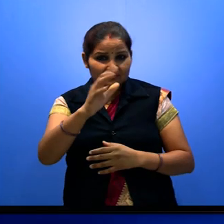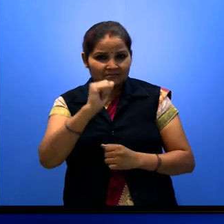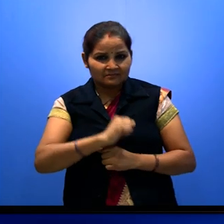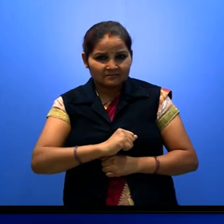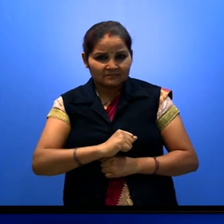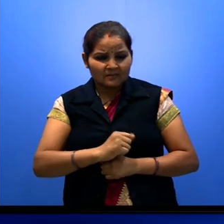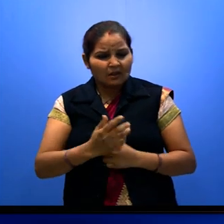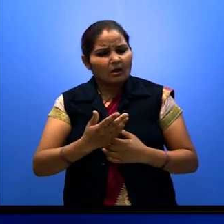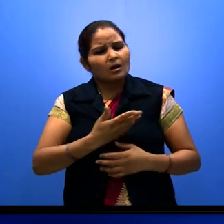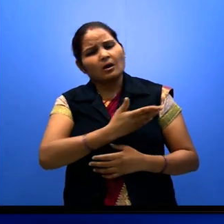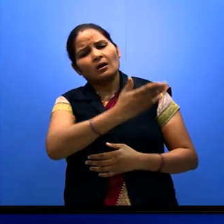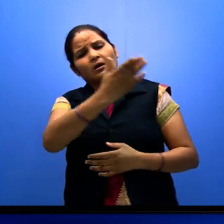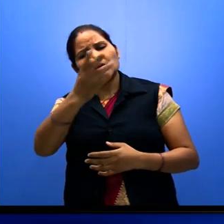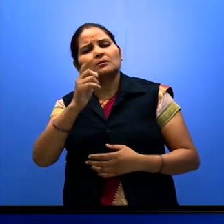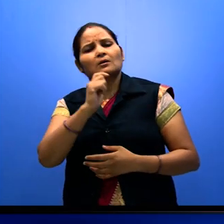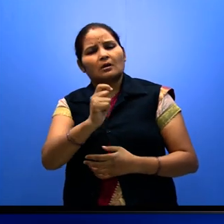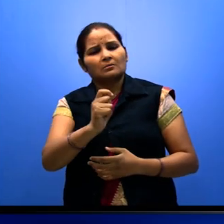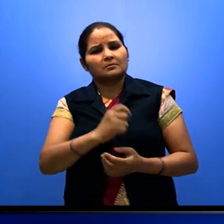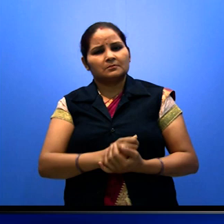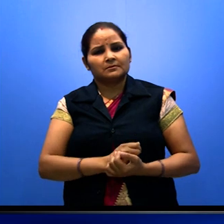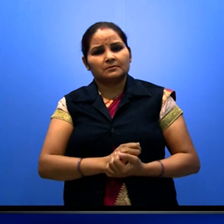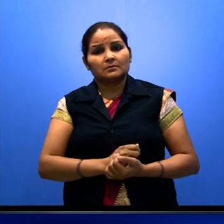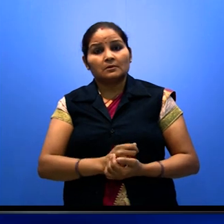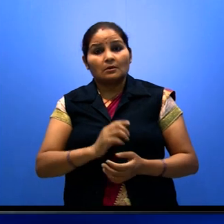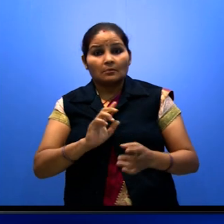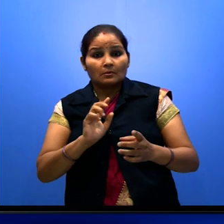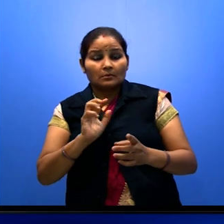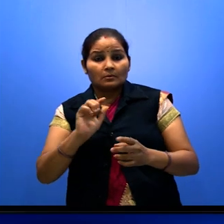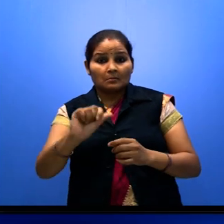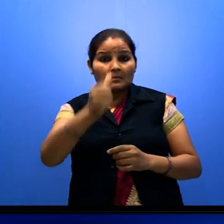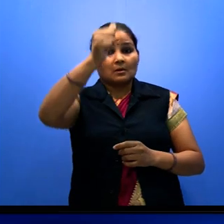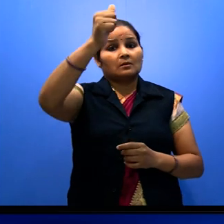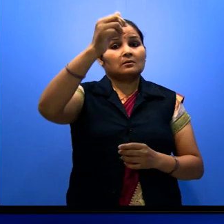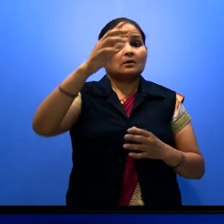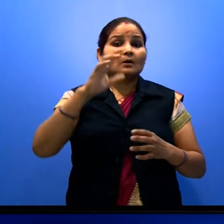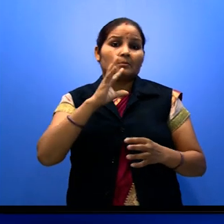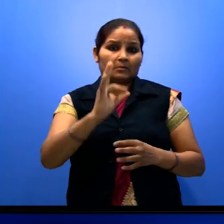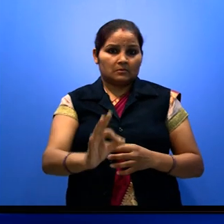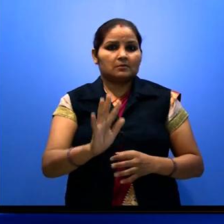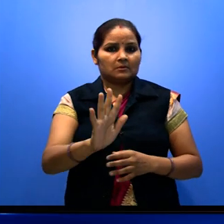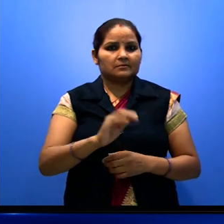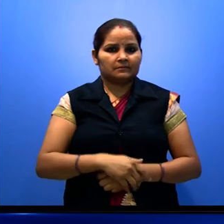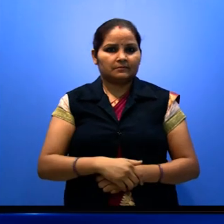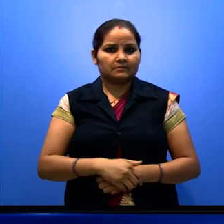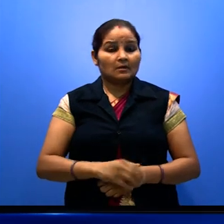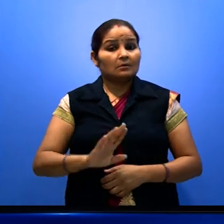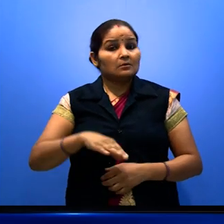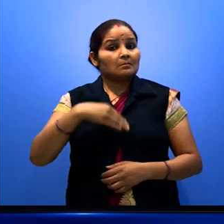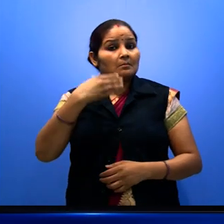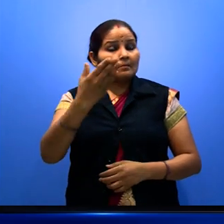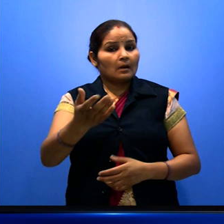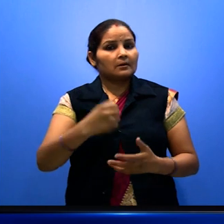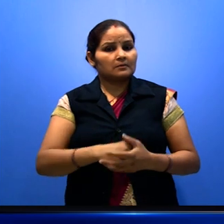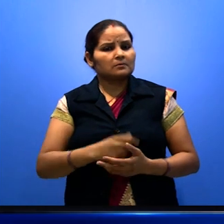है। हमें हर विकार के ऊपर विजय प्राप्त करना अति आवश्यक है, तभी